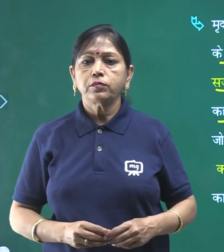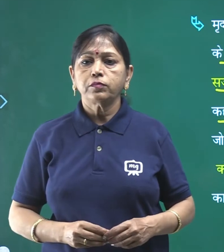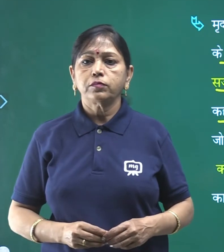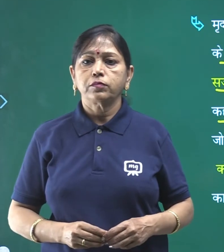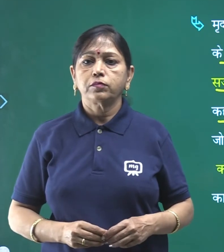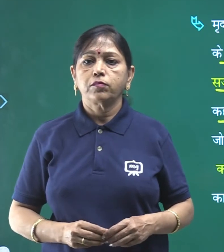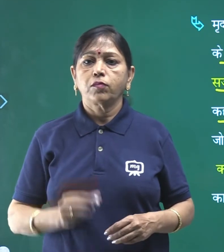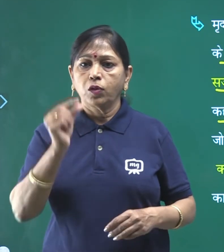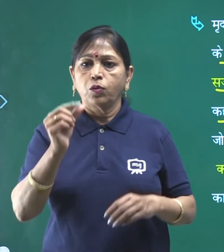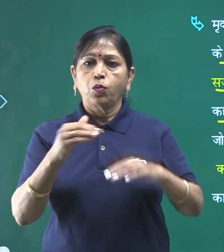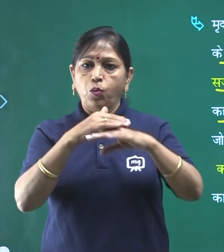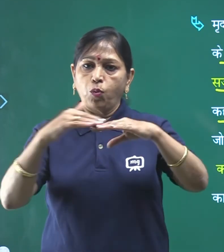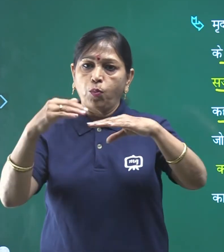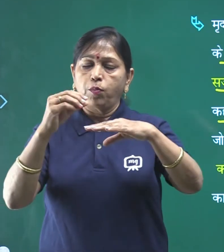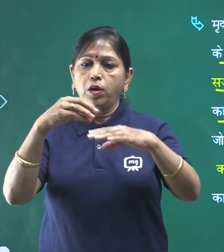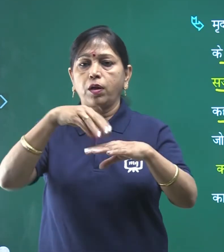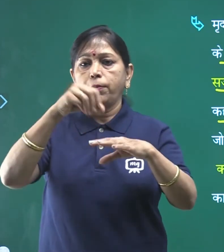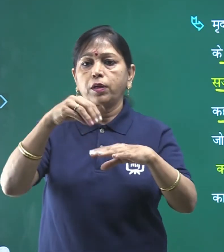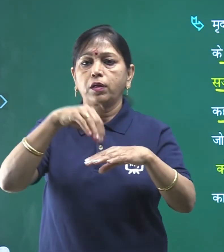यह सुप्रीम अदा की